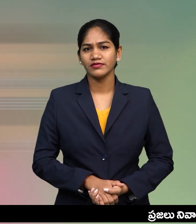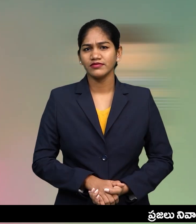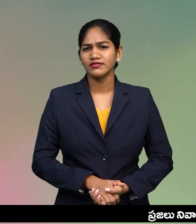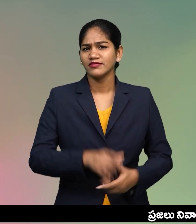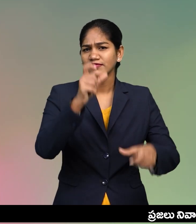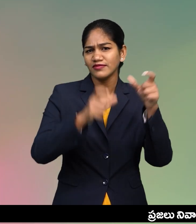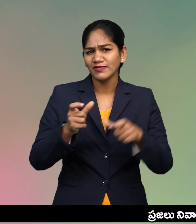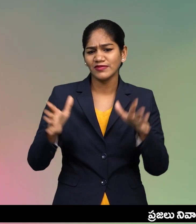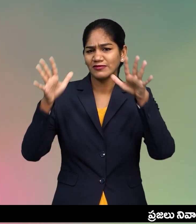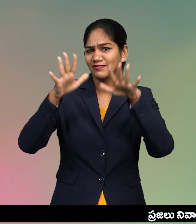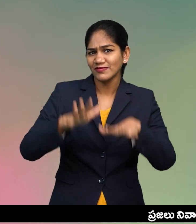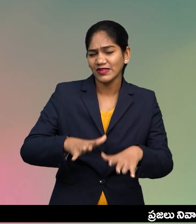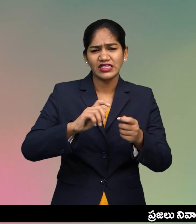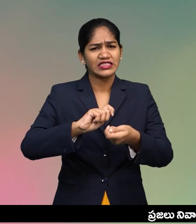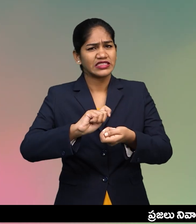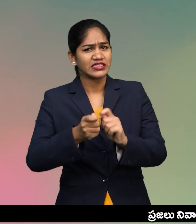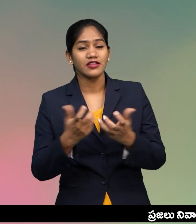ప్రజలు నివాసాన్ని ఎందుకు మారుస్తారు?